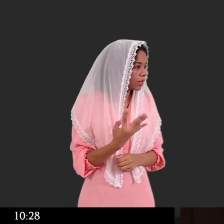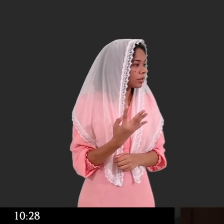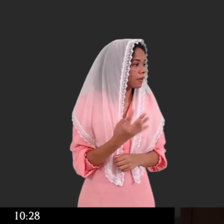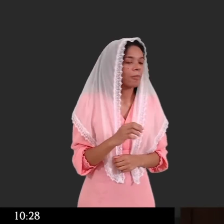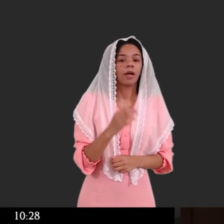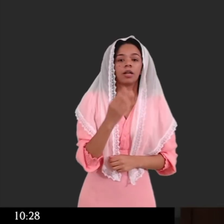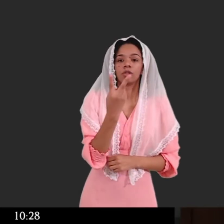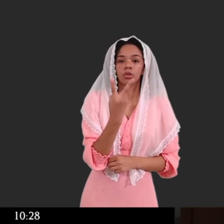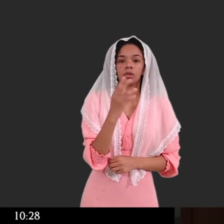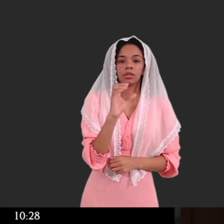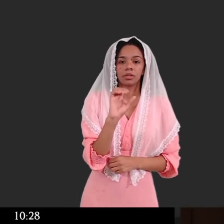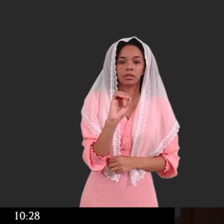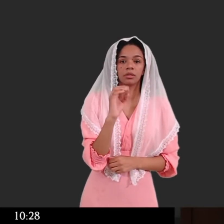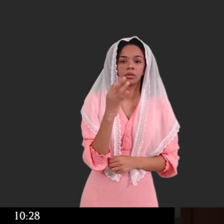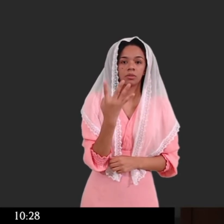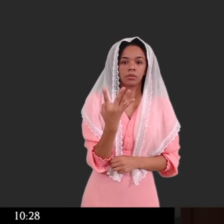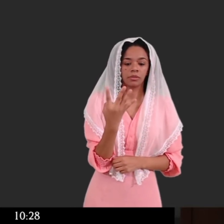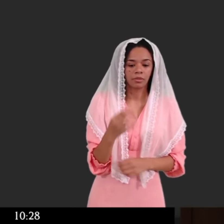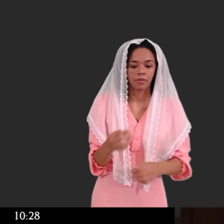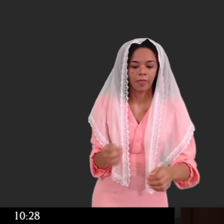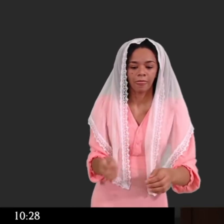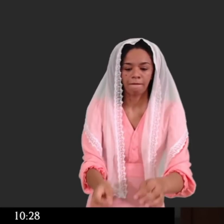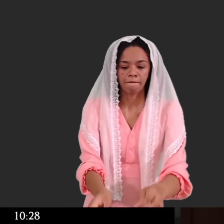204, 204.